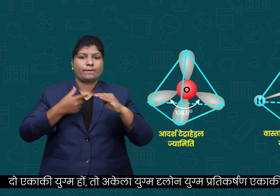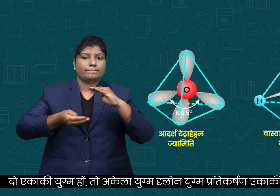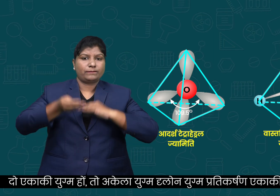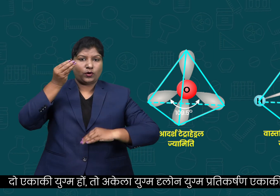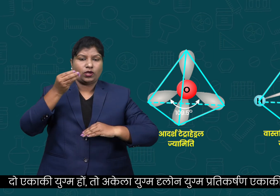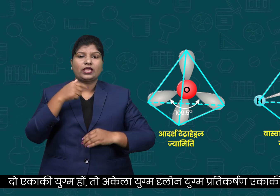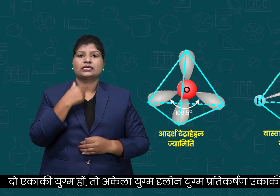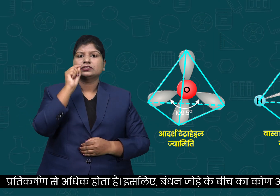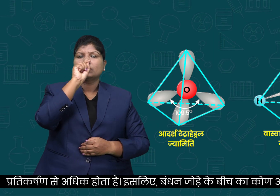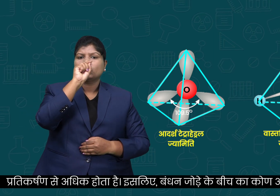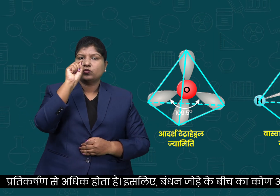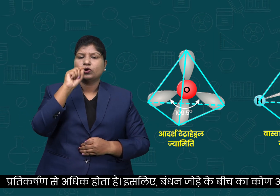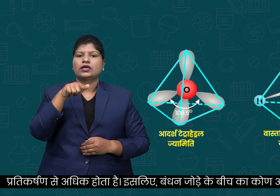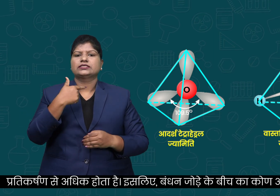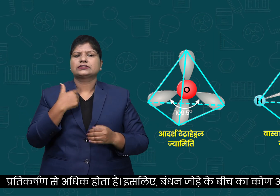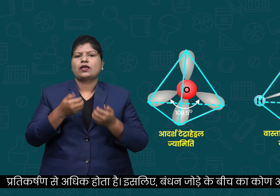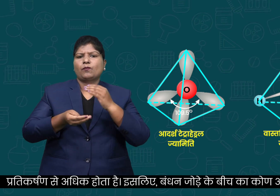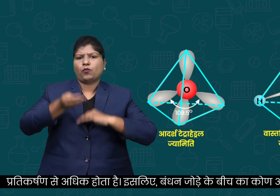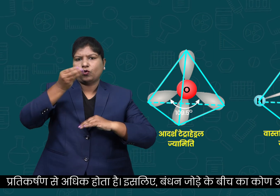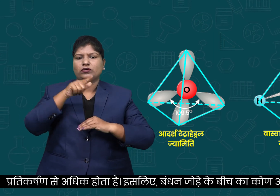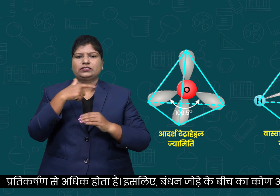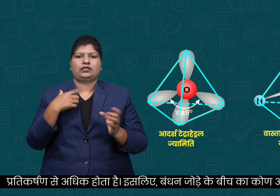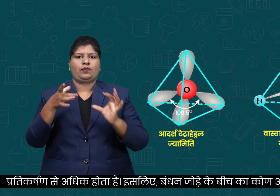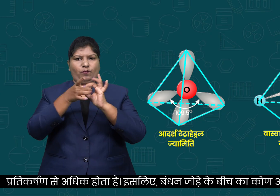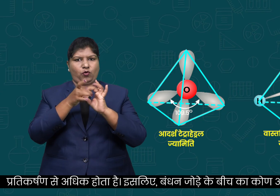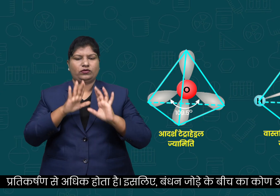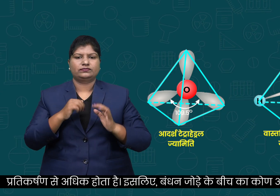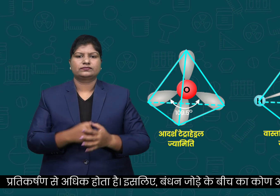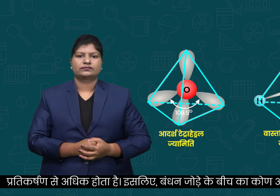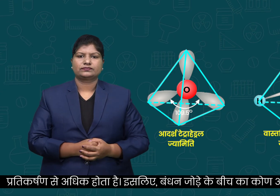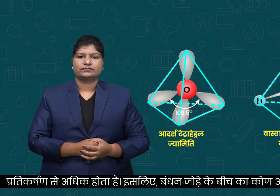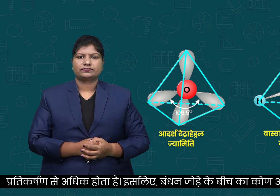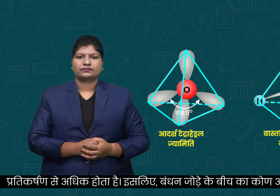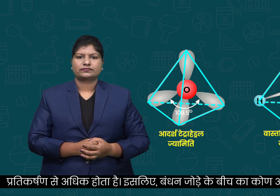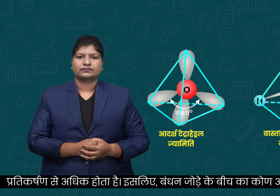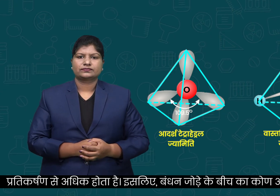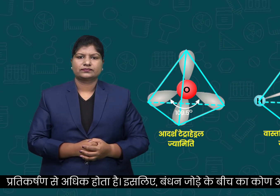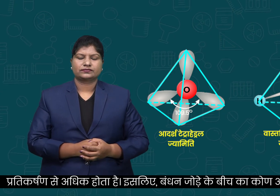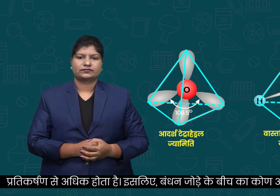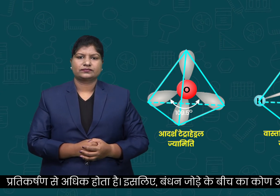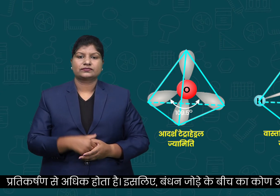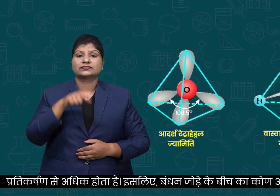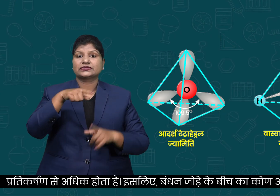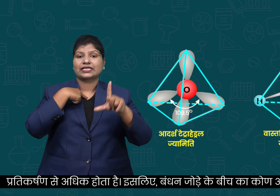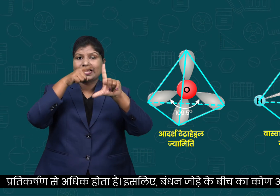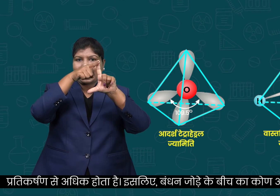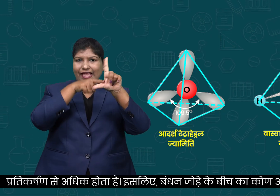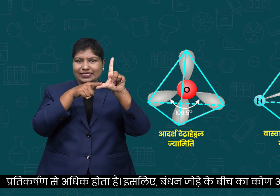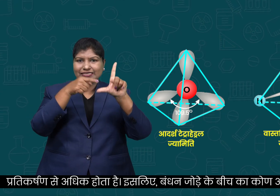आबंध युग्म प्रतिकर्षण से अधिक होता है। इसलिए बंधन जोड़े के बीच का कोण और कम